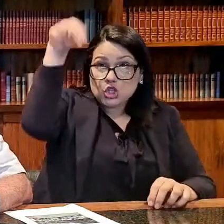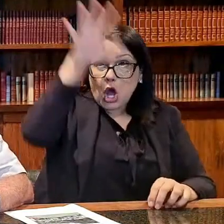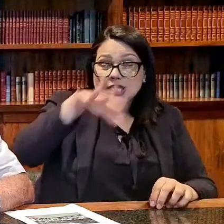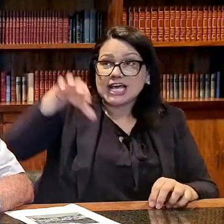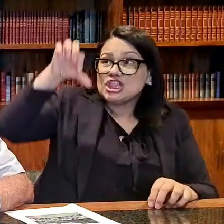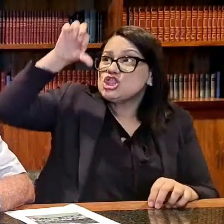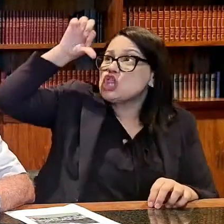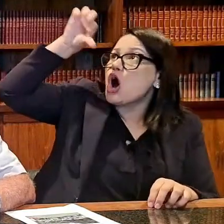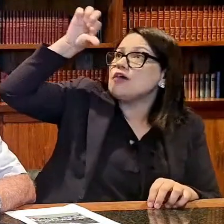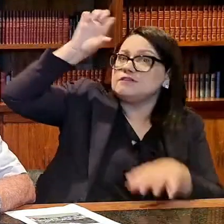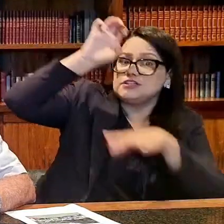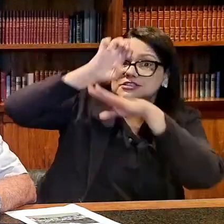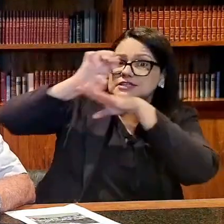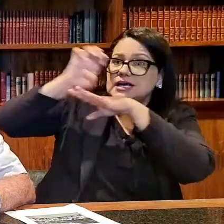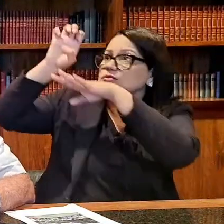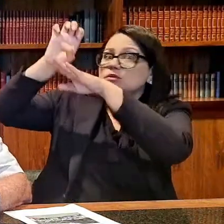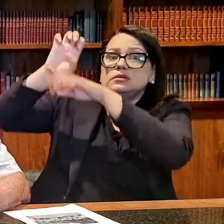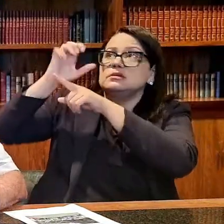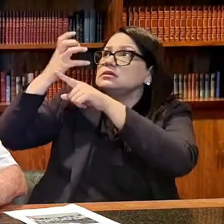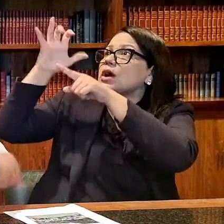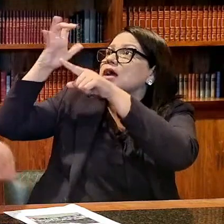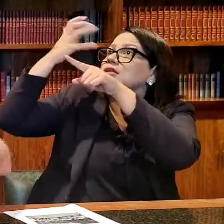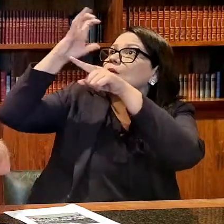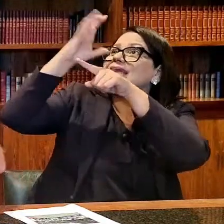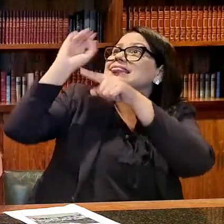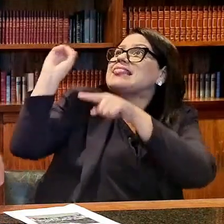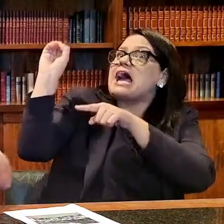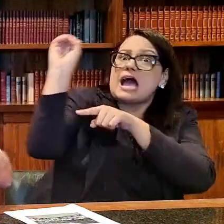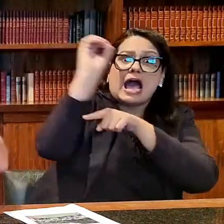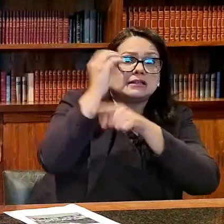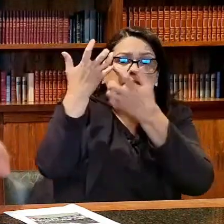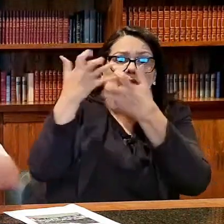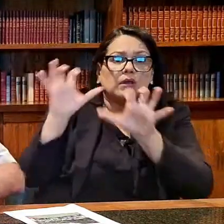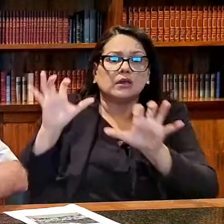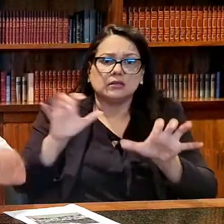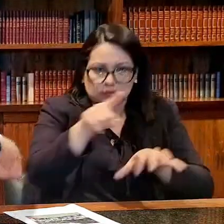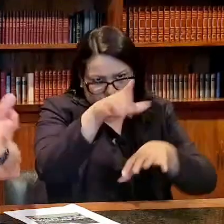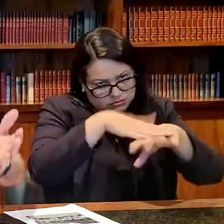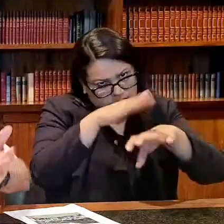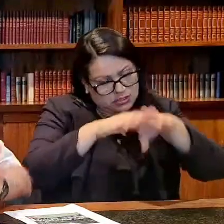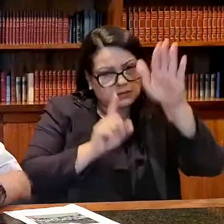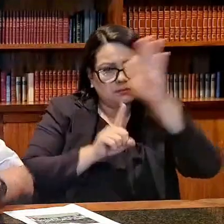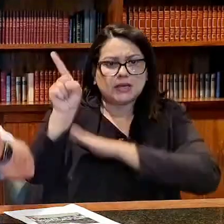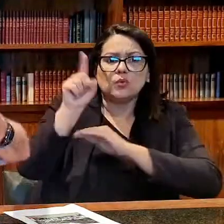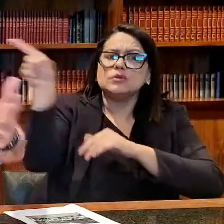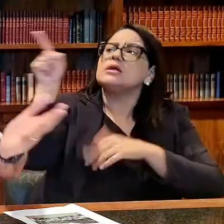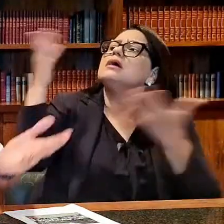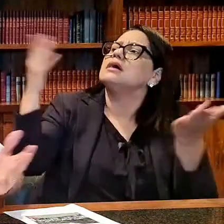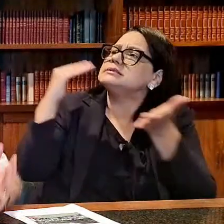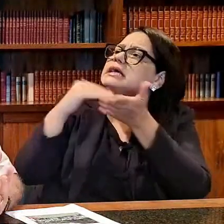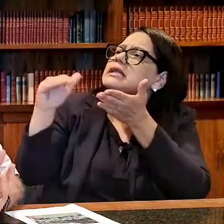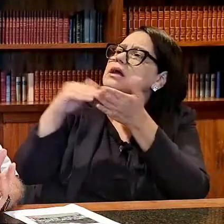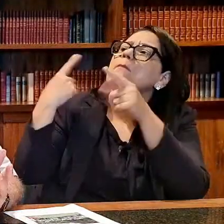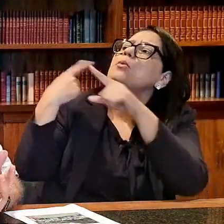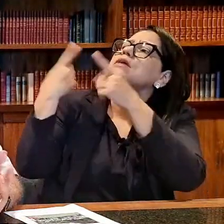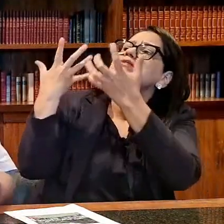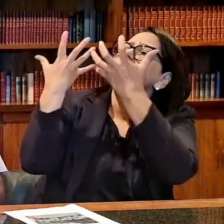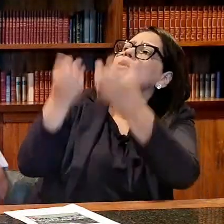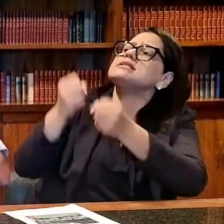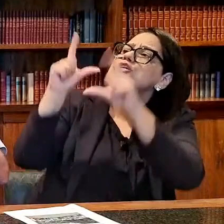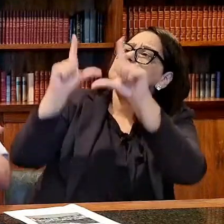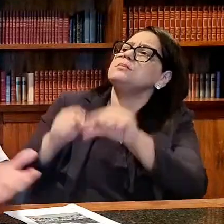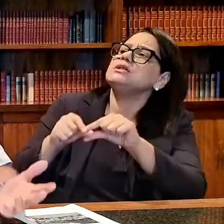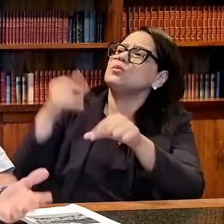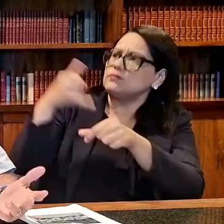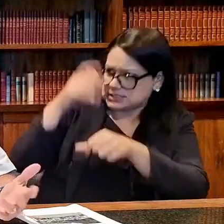Nordeste foram contra a redução dos impostos. Agora você. Perguntar para ele, para o secretário dele, mas por que você é contra? Está